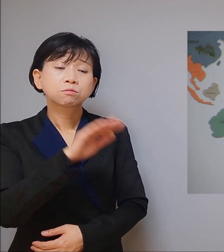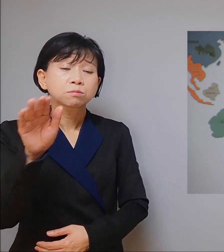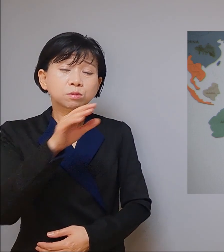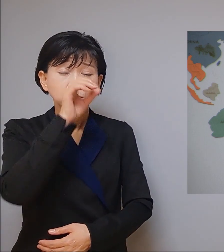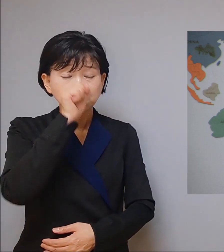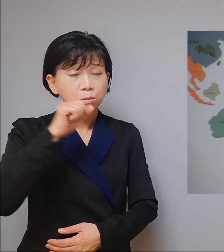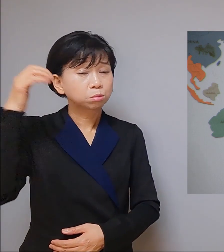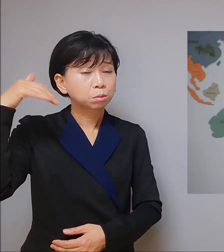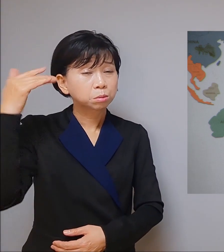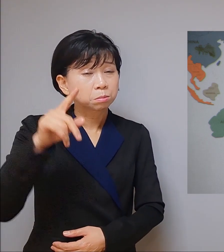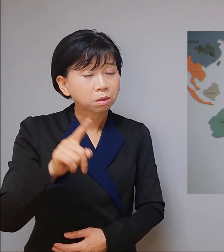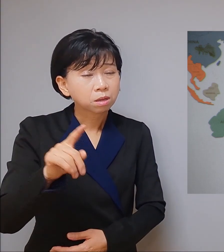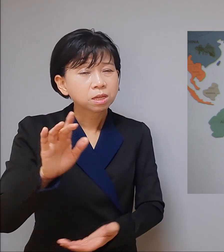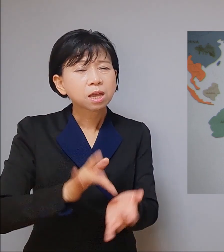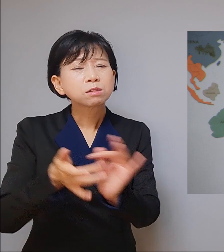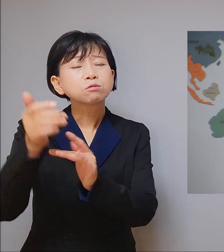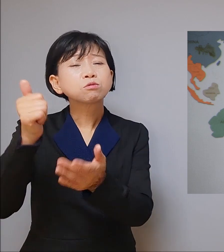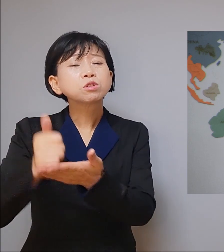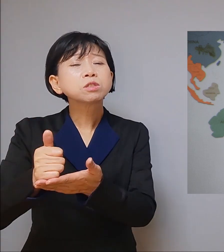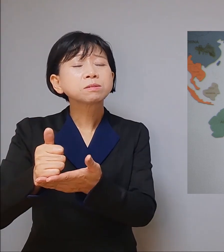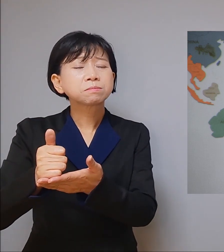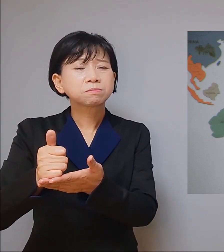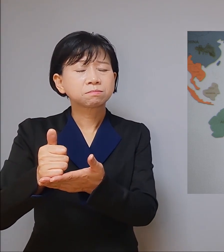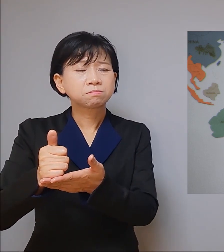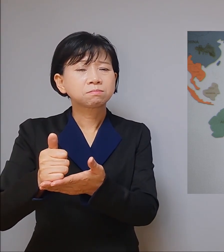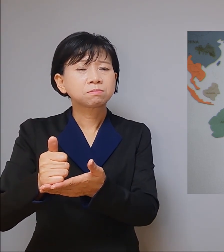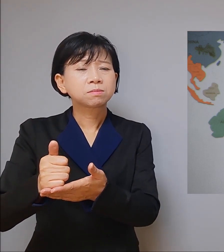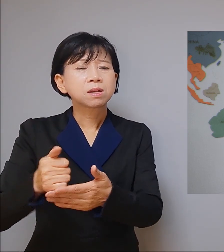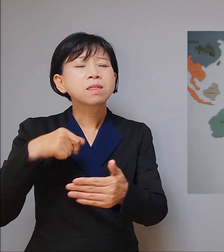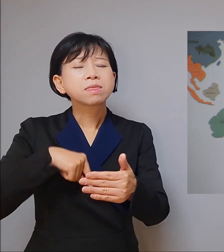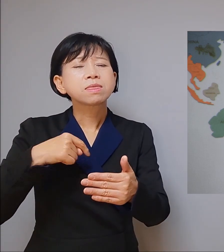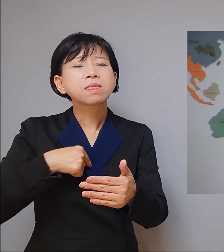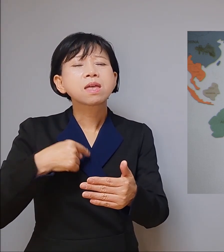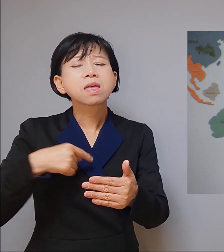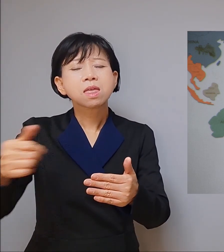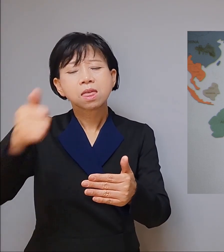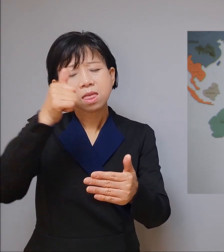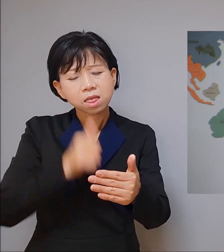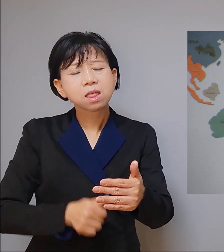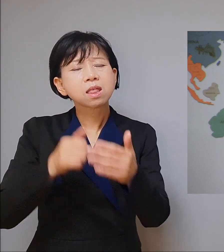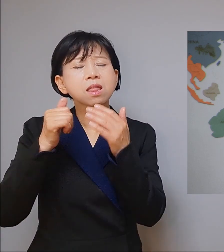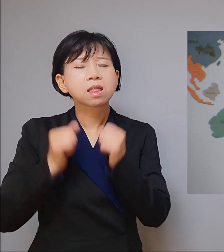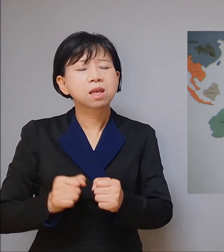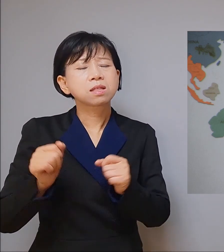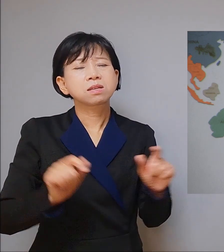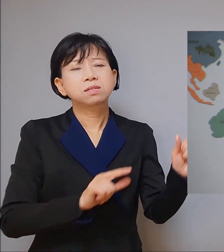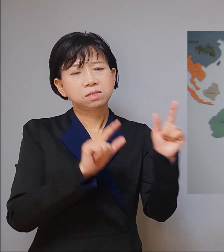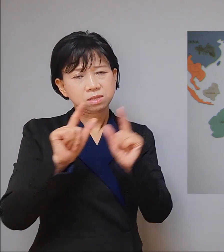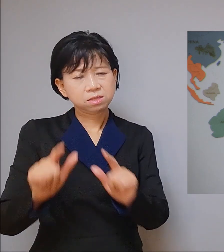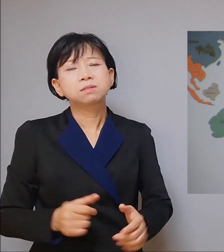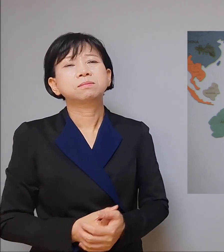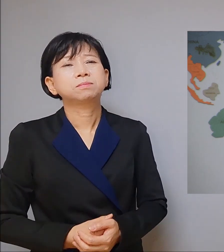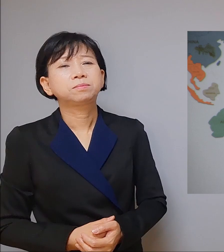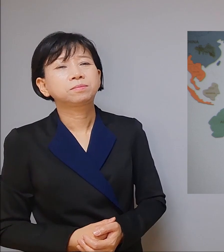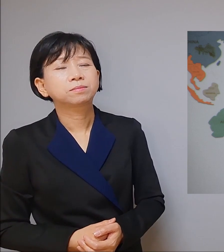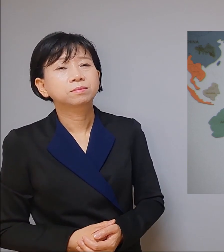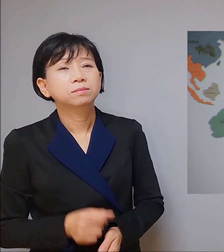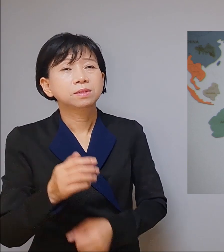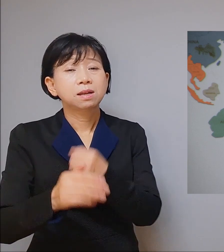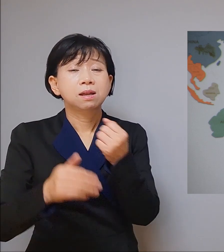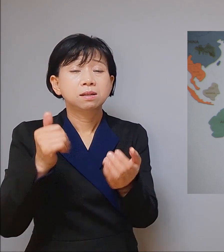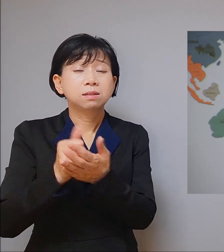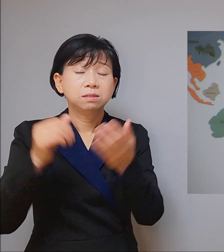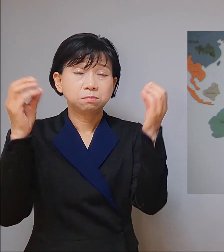좋은 소식이 한 가지 있어요. 그 예수님이 어디에 사신다고요? 우리 안에 사신다는 거죠. 여러분,